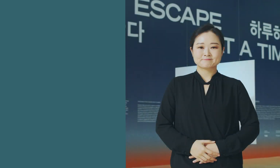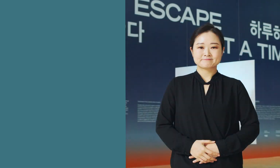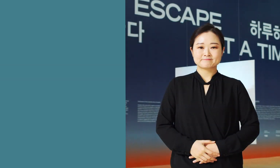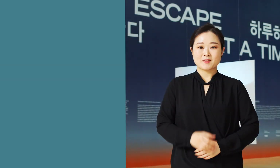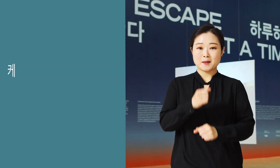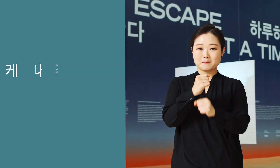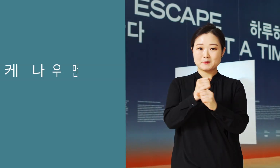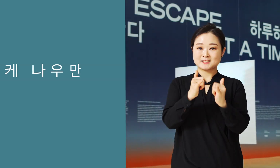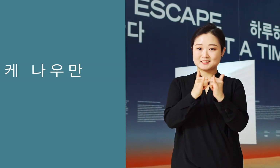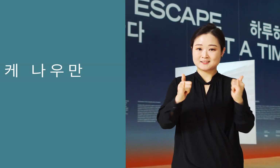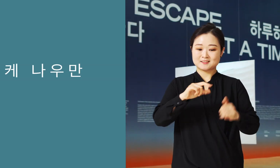헨리케 나우만,